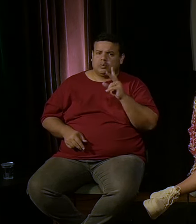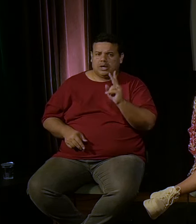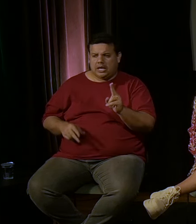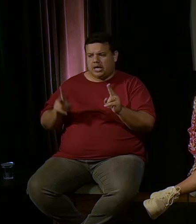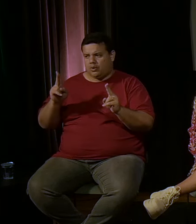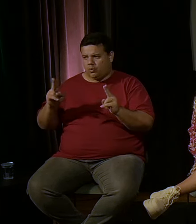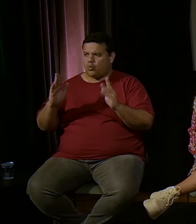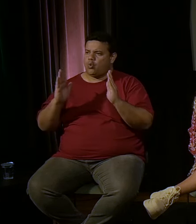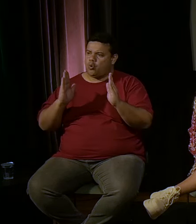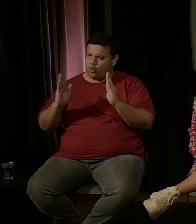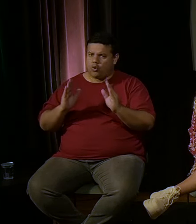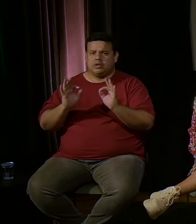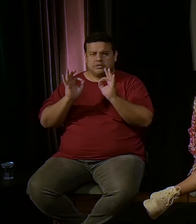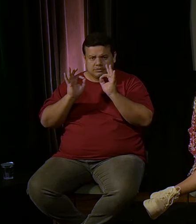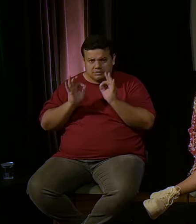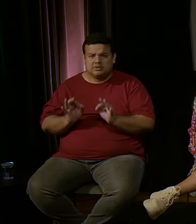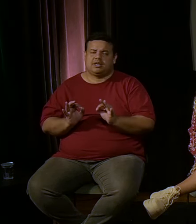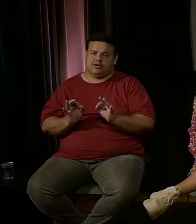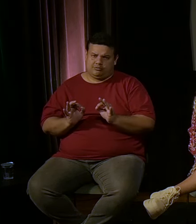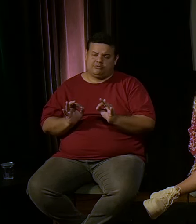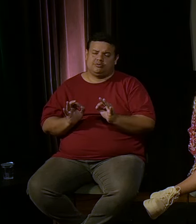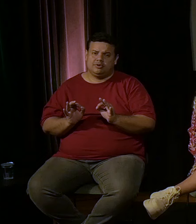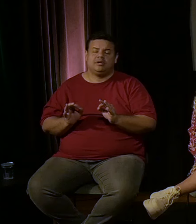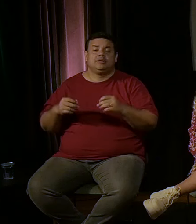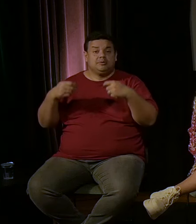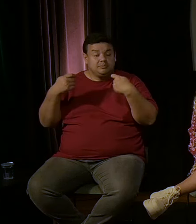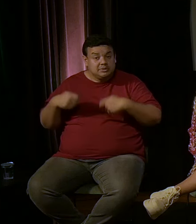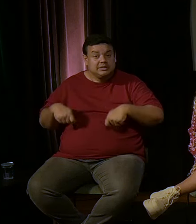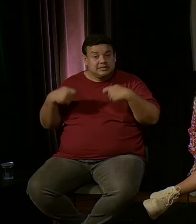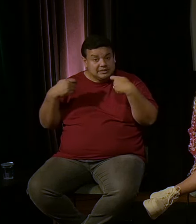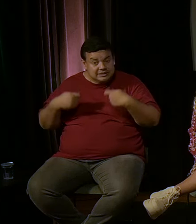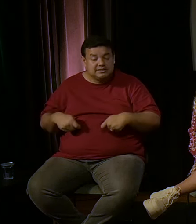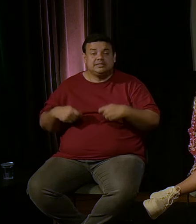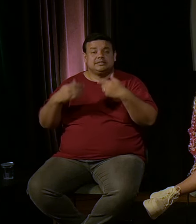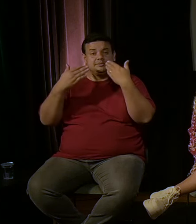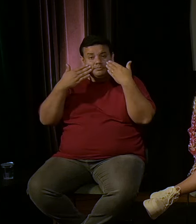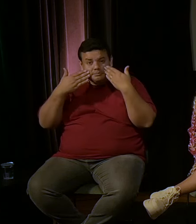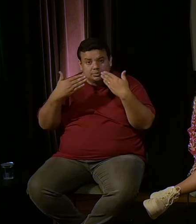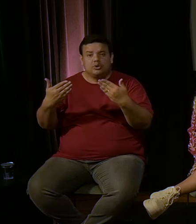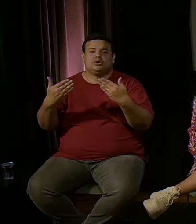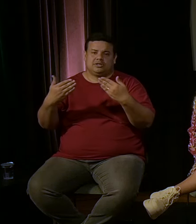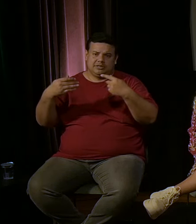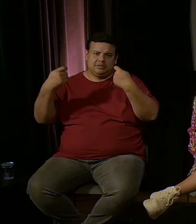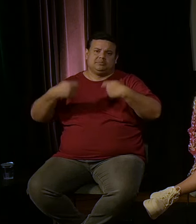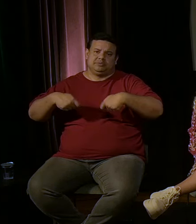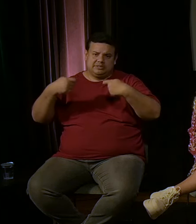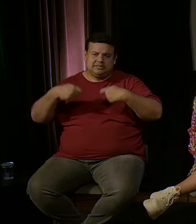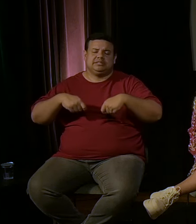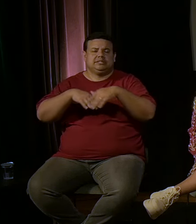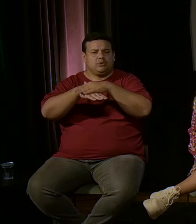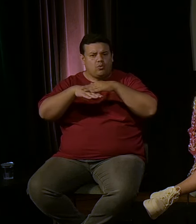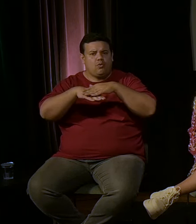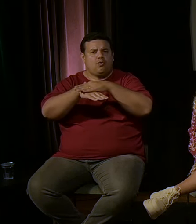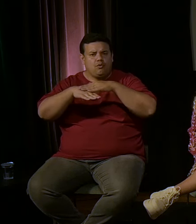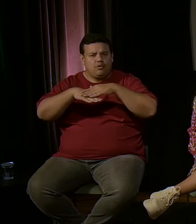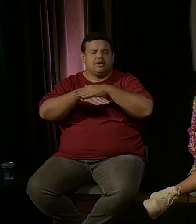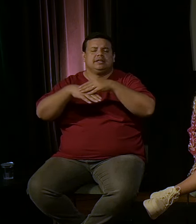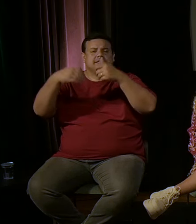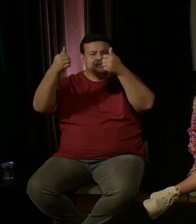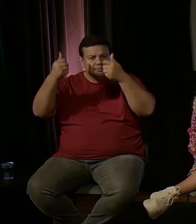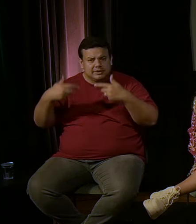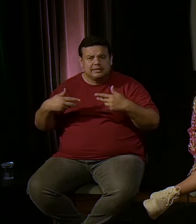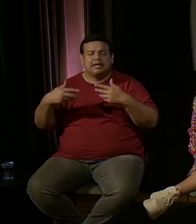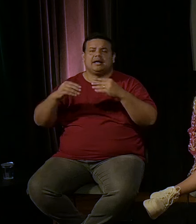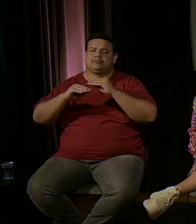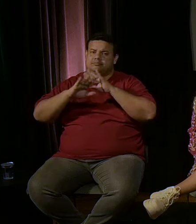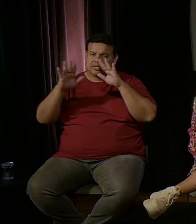legítimo, necessário, tá? Que precisa vir à tona, precisa ser entendido mesmo